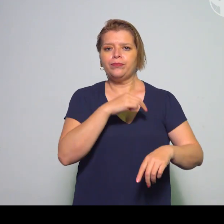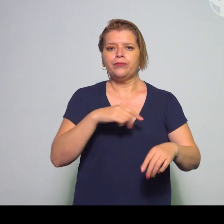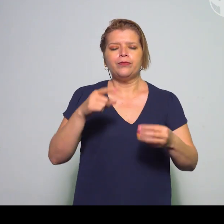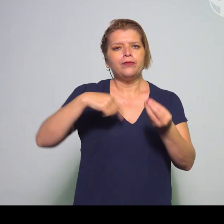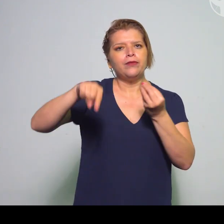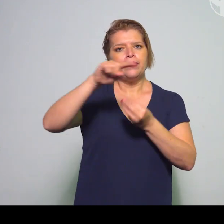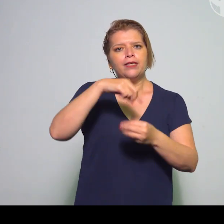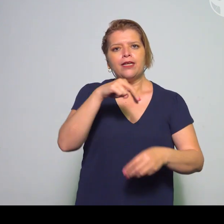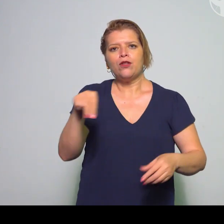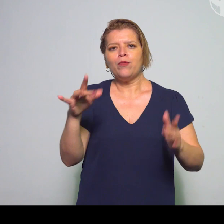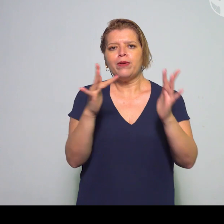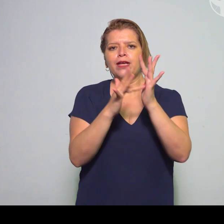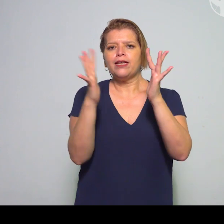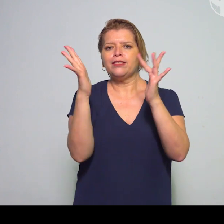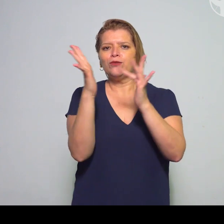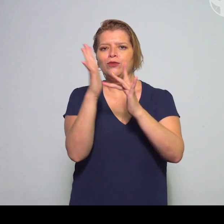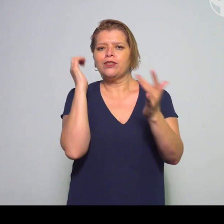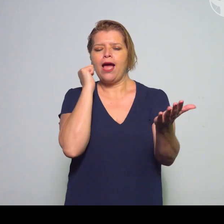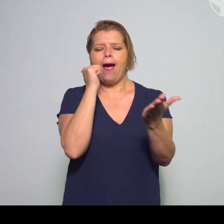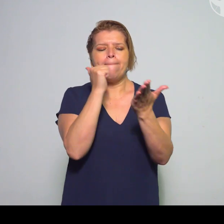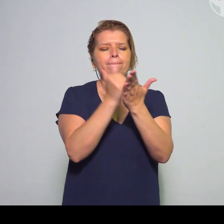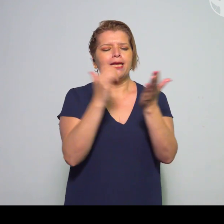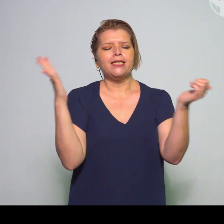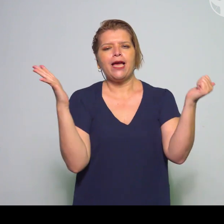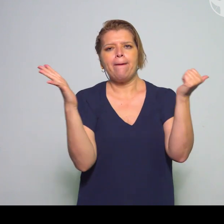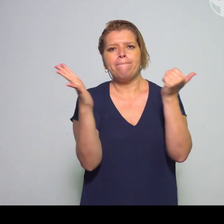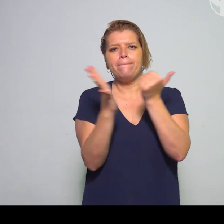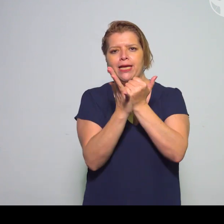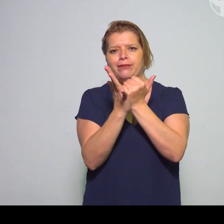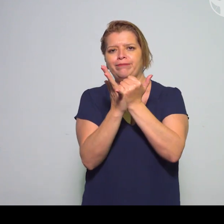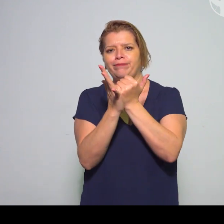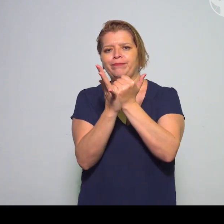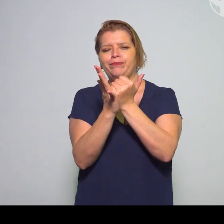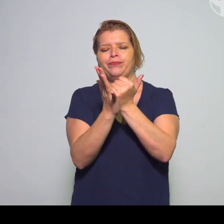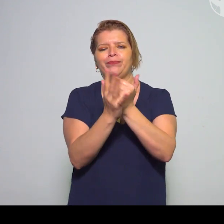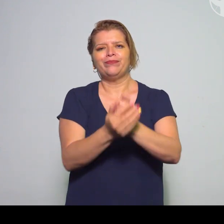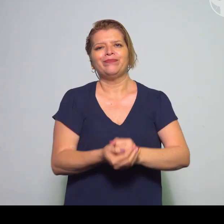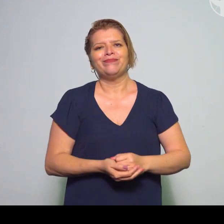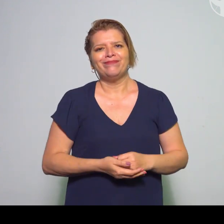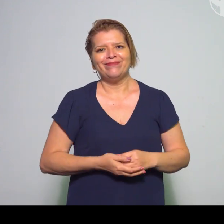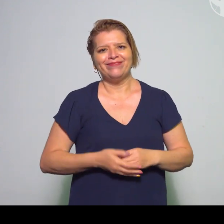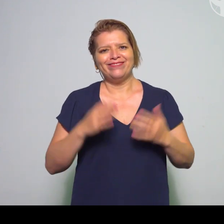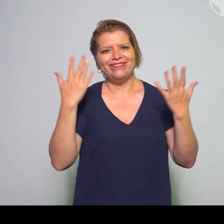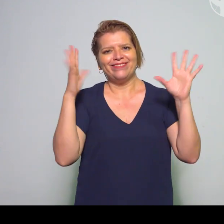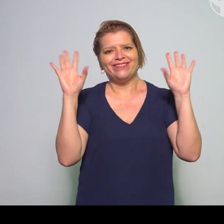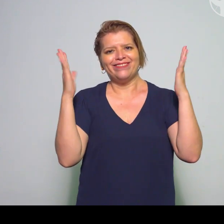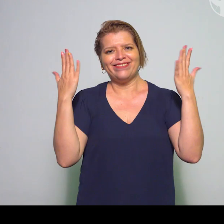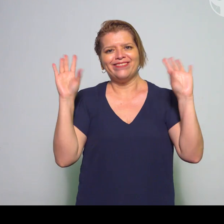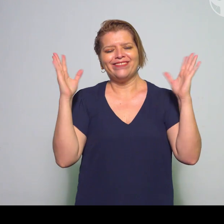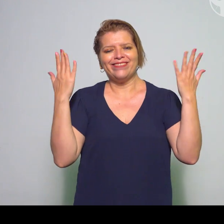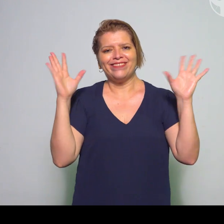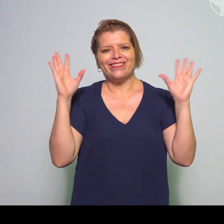en la iglesia como en nuestra familia, en el nombre de Jesús. Amén y amén.